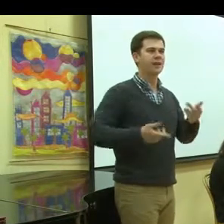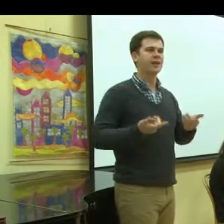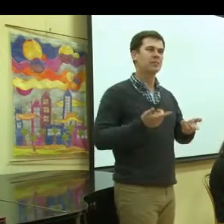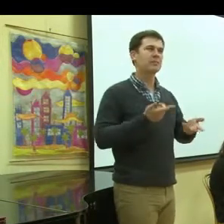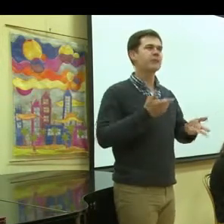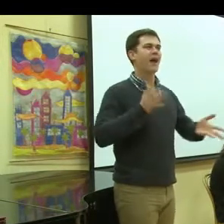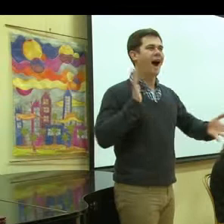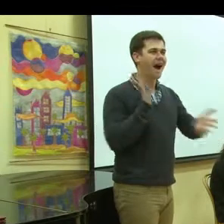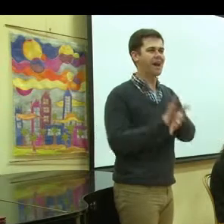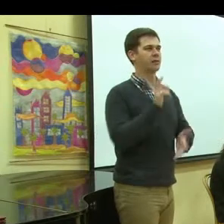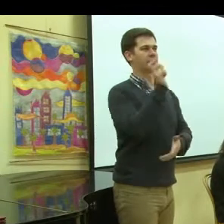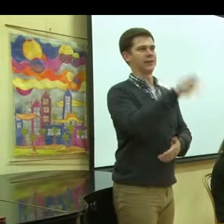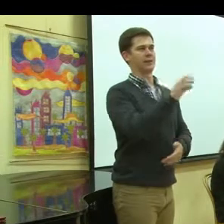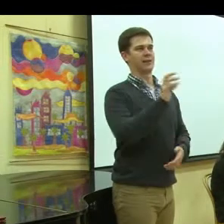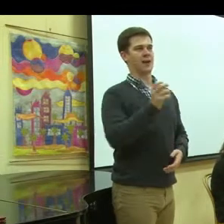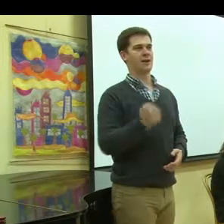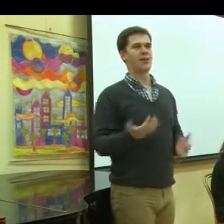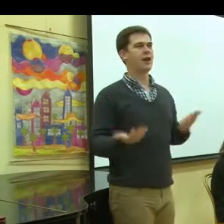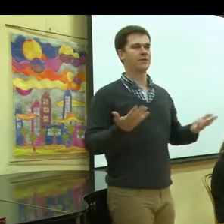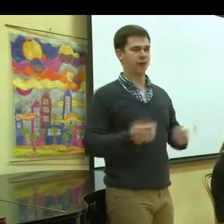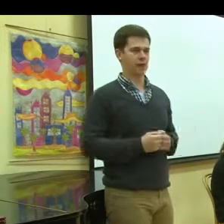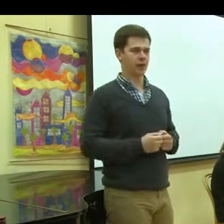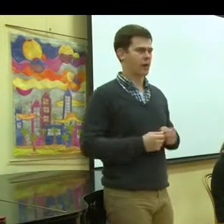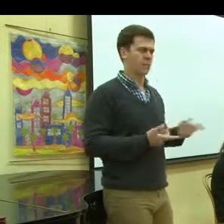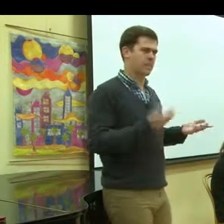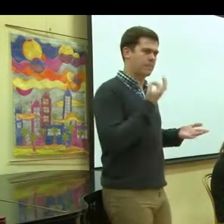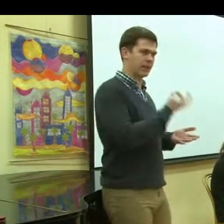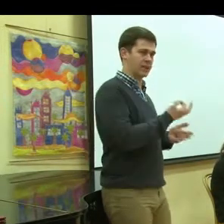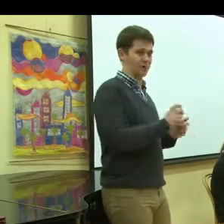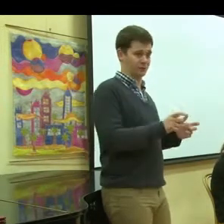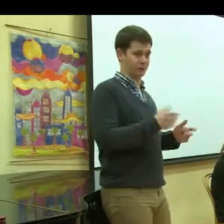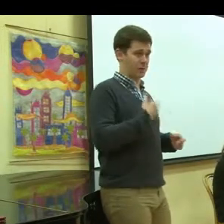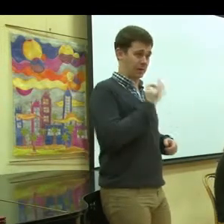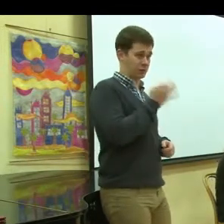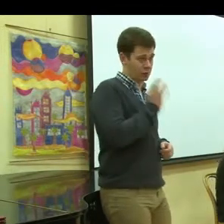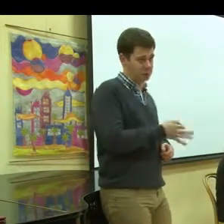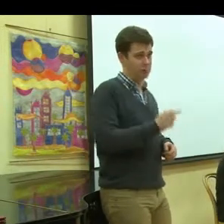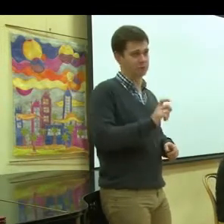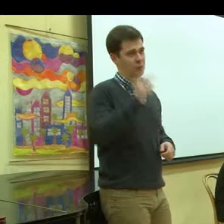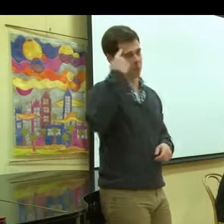najbardziej charakterystyczne, klasyczne tanga? Ja w ogóle nie wiem, czy to jest mądre pytanie.